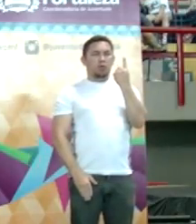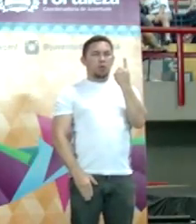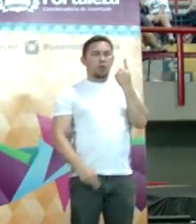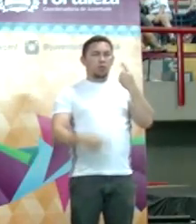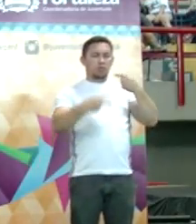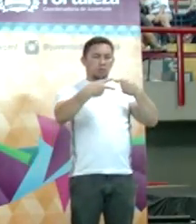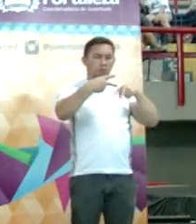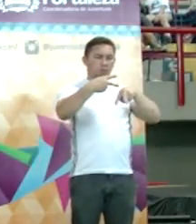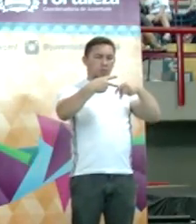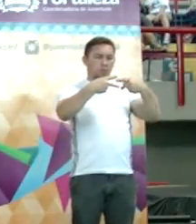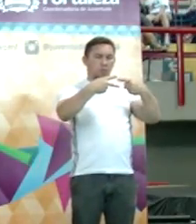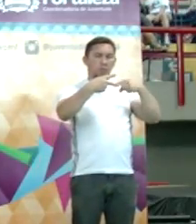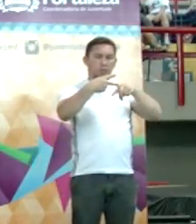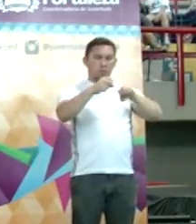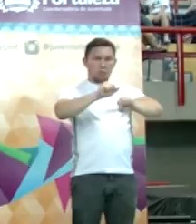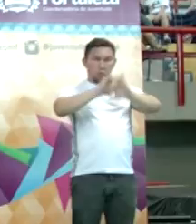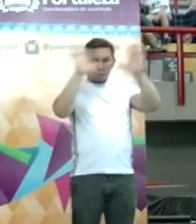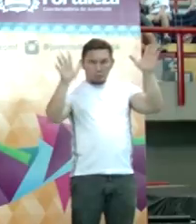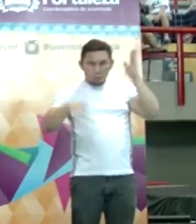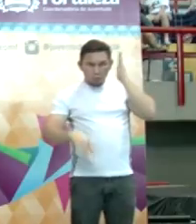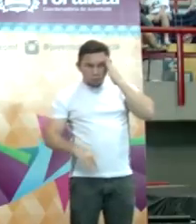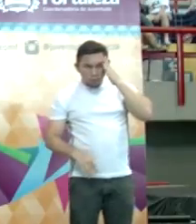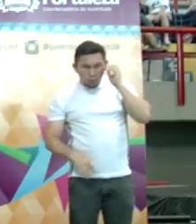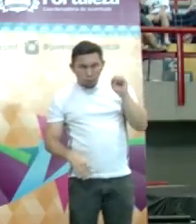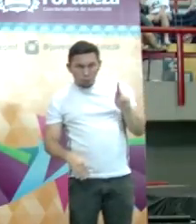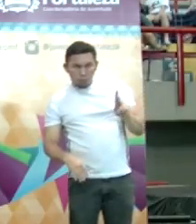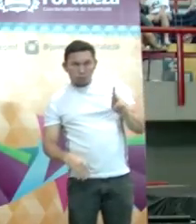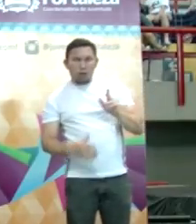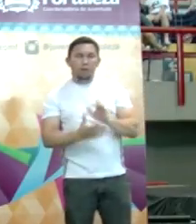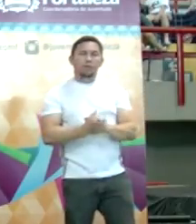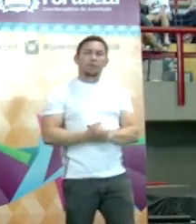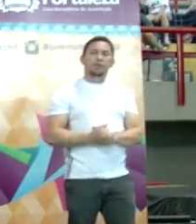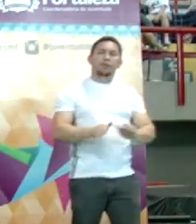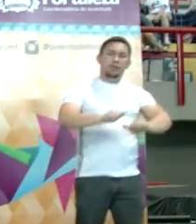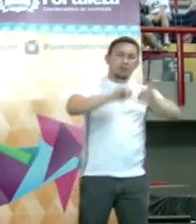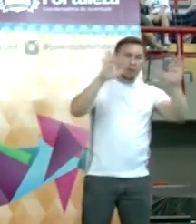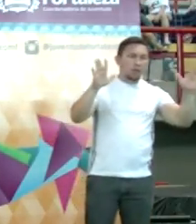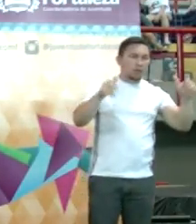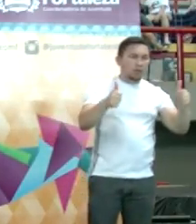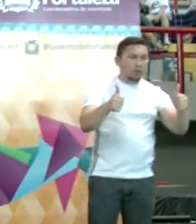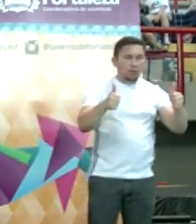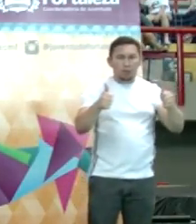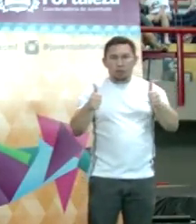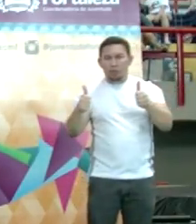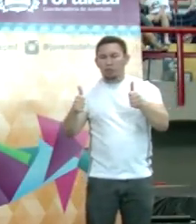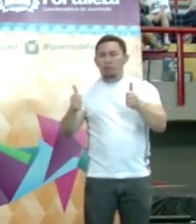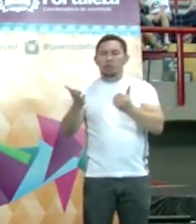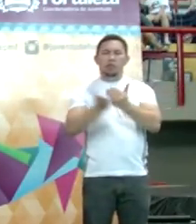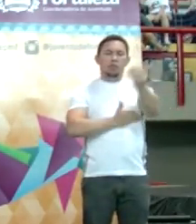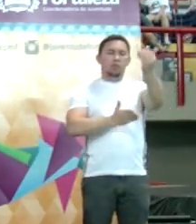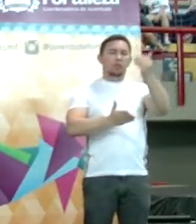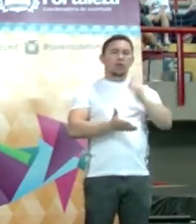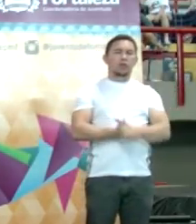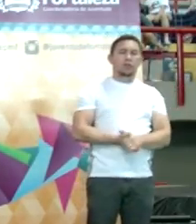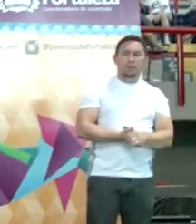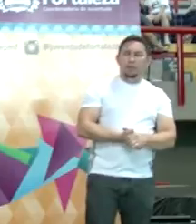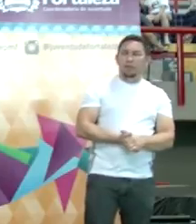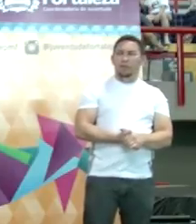eu só tenho uma normal. Fui ou não fui claro? Beleza? Fui claro? Certo. Vamos lá,